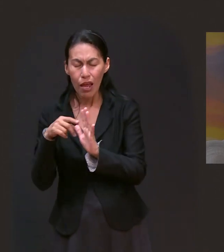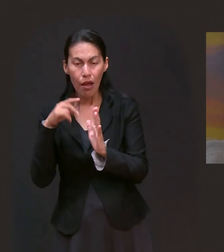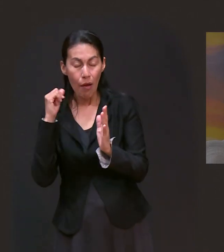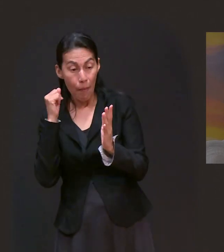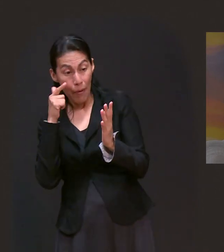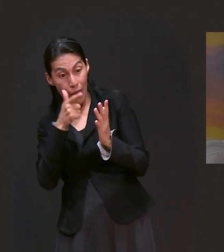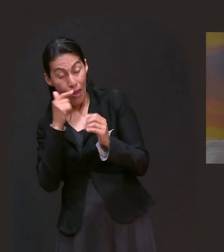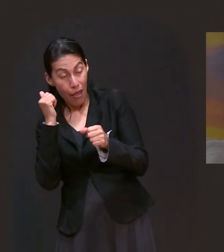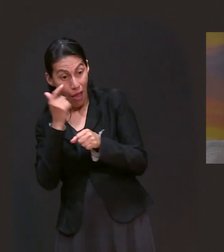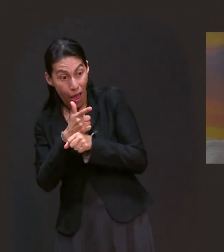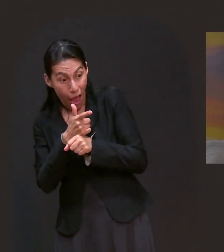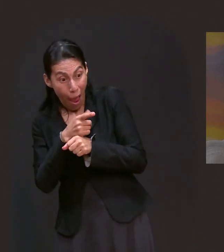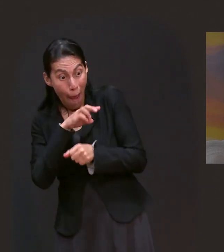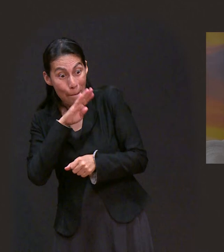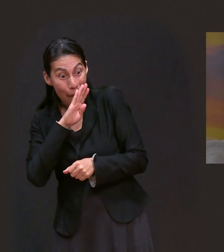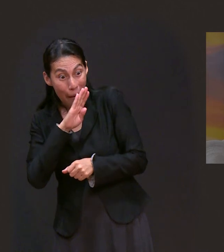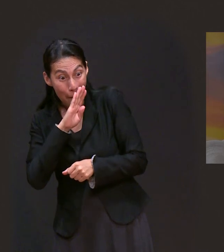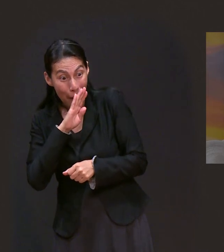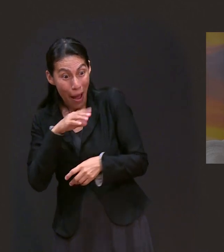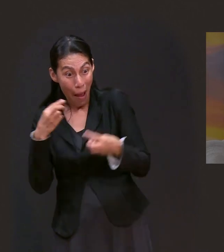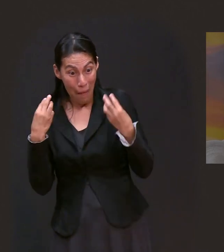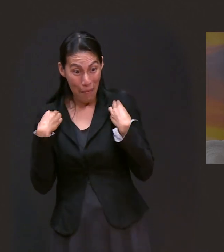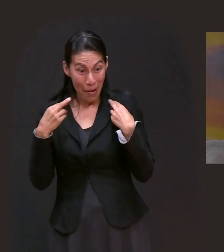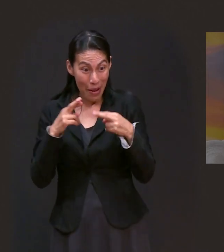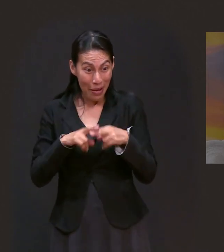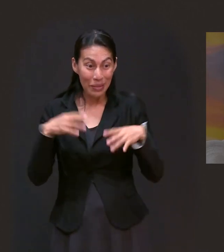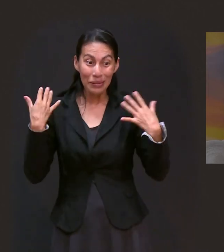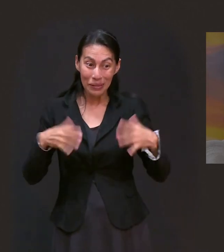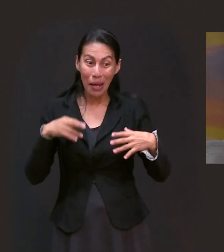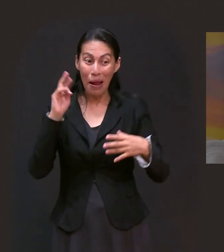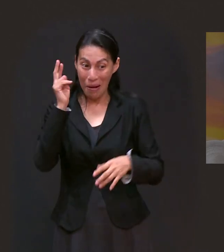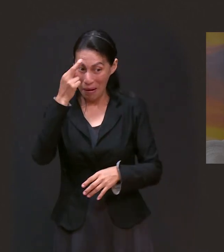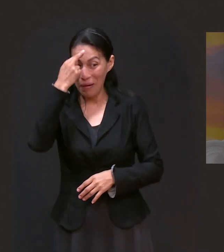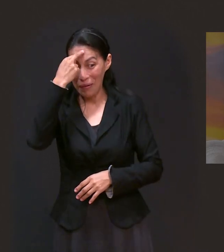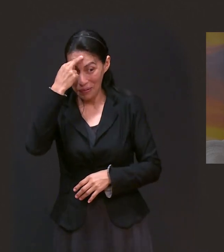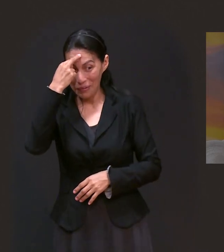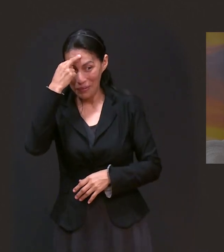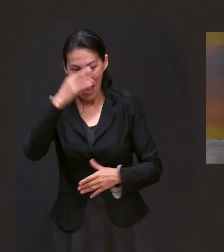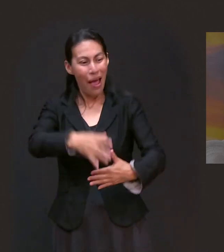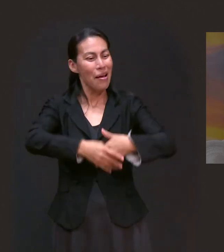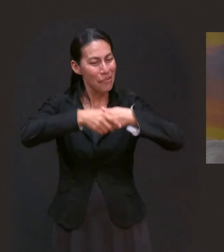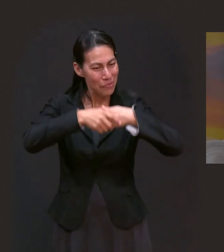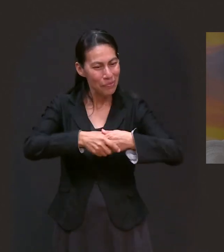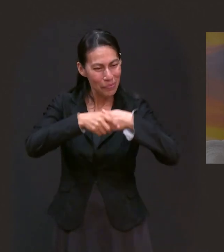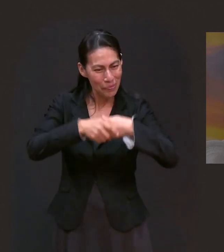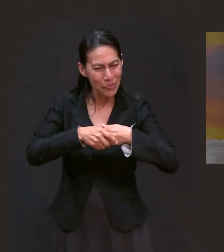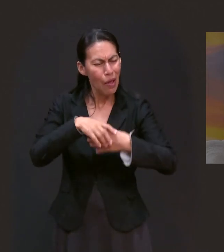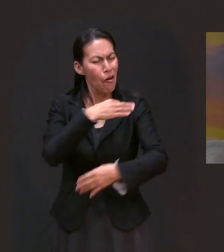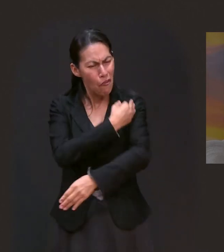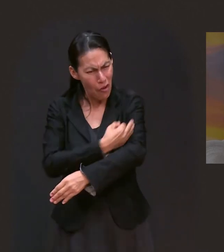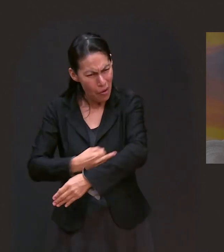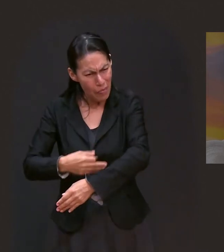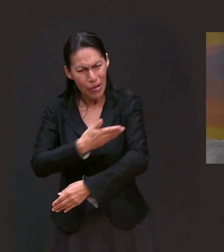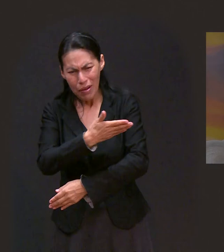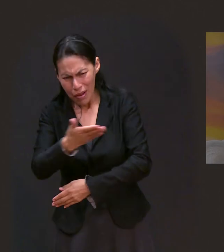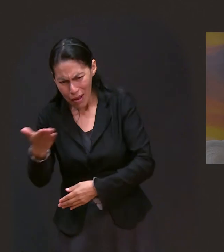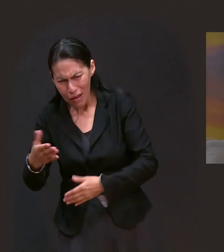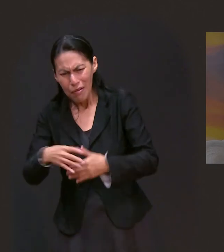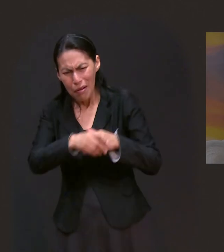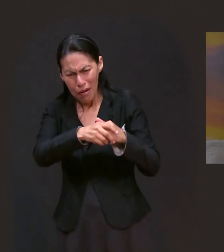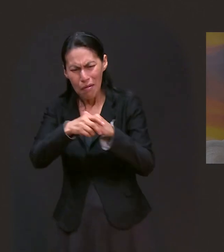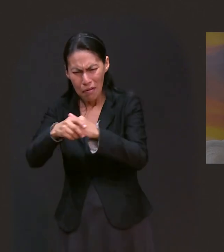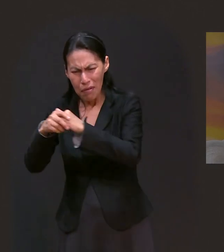el colegio adventista de asunción entonces yo le saluda la maestra o sea su mamá